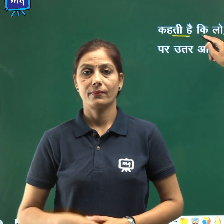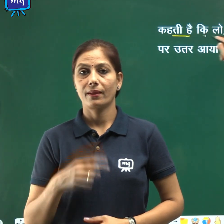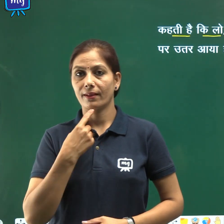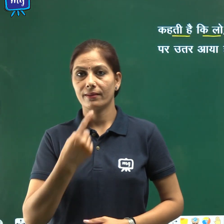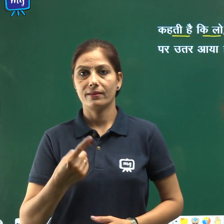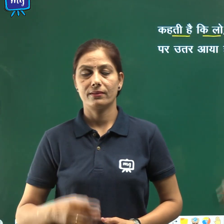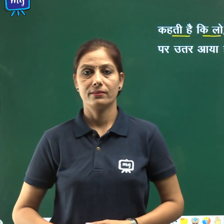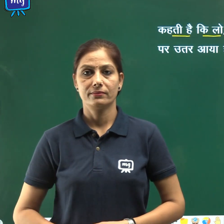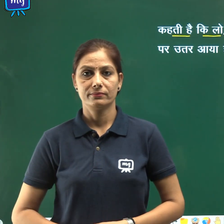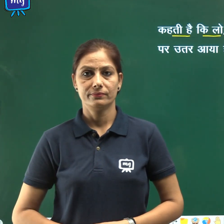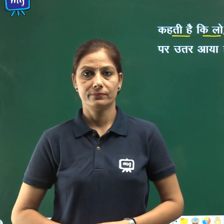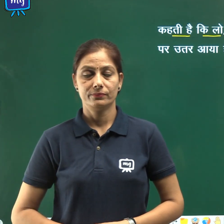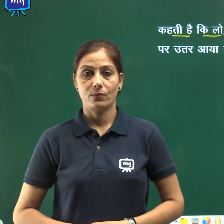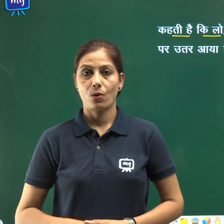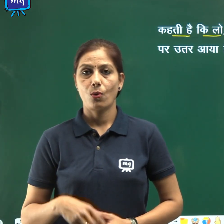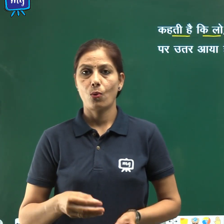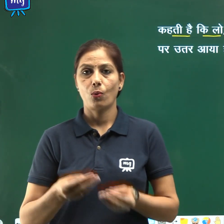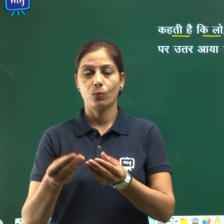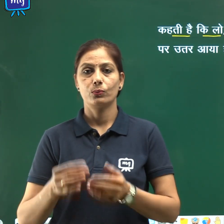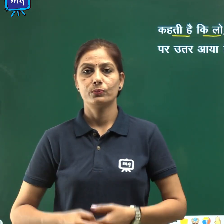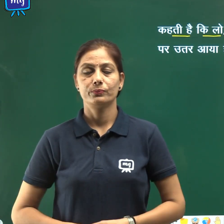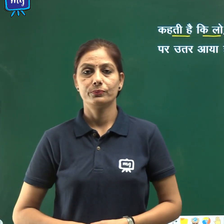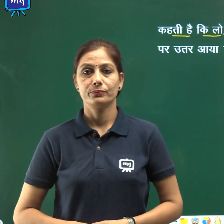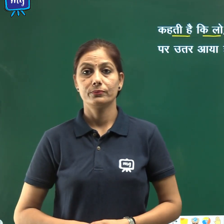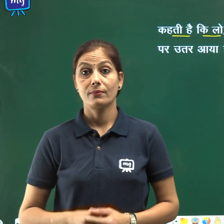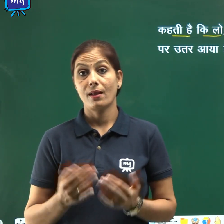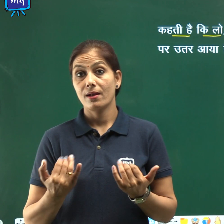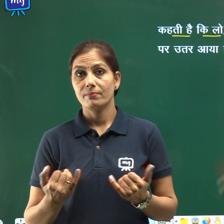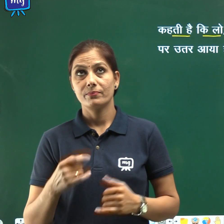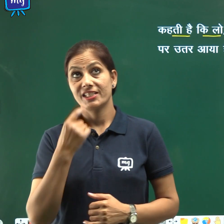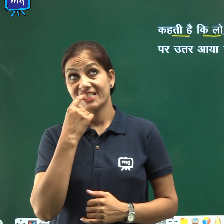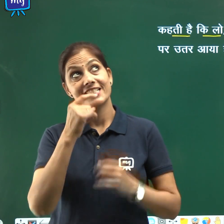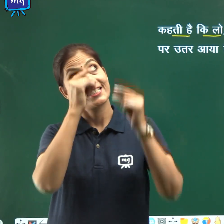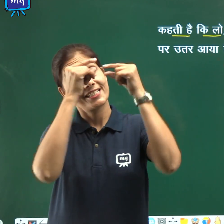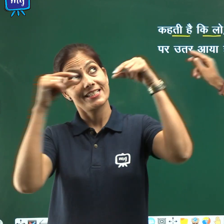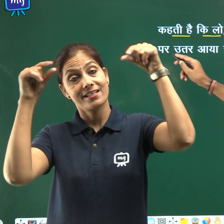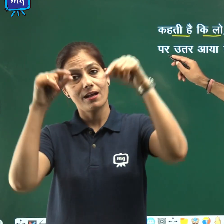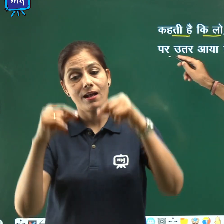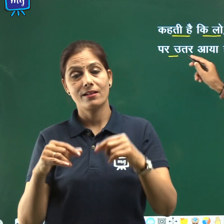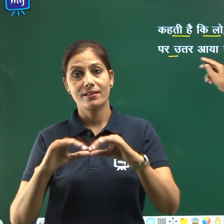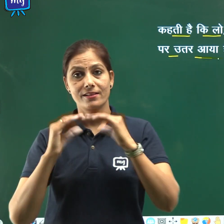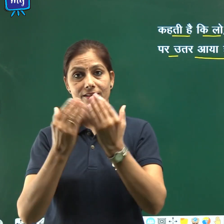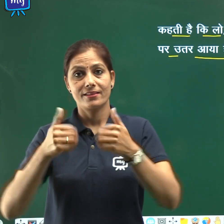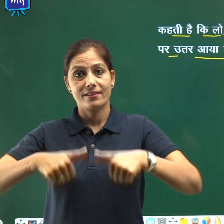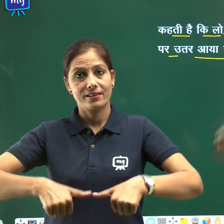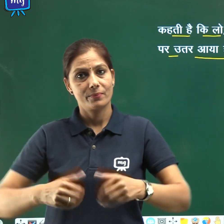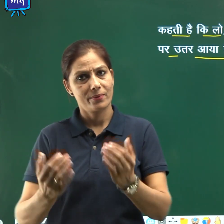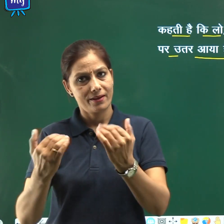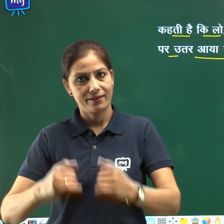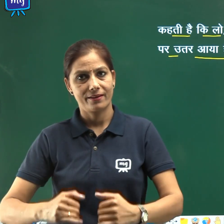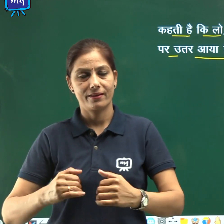कहती है कि लो अब चांद धरती पर उतर आया है।